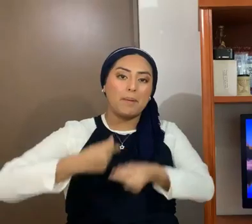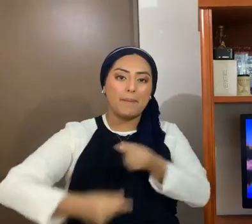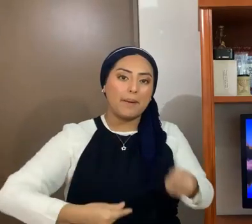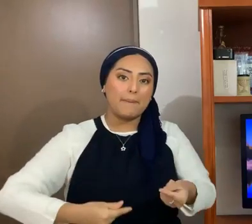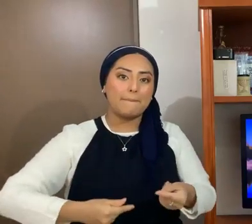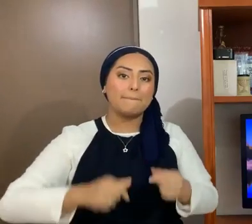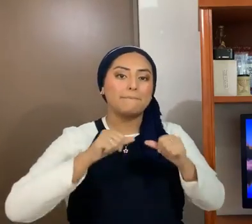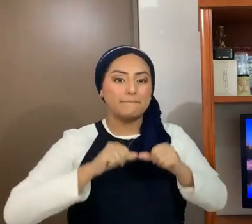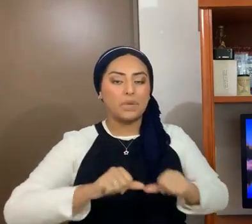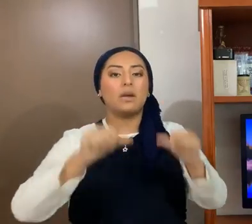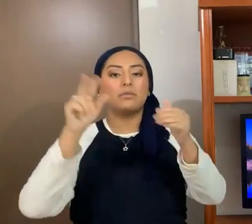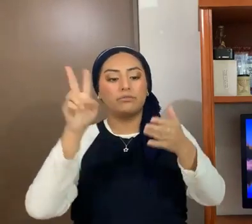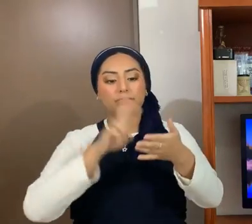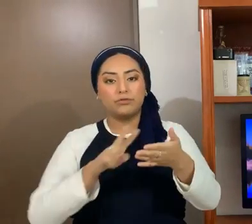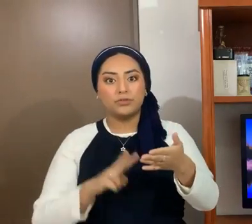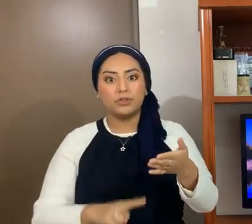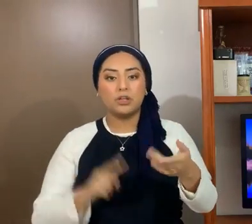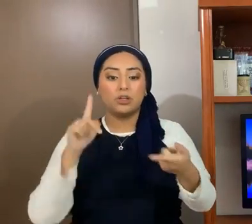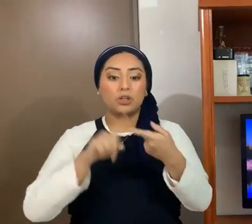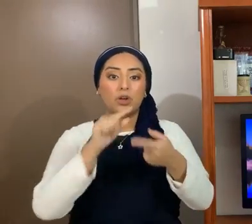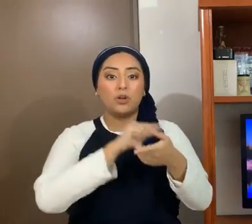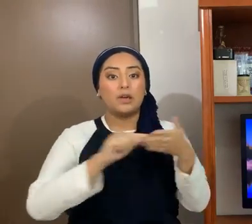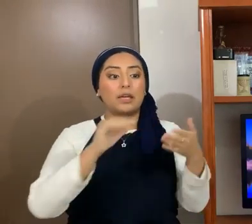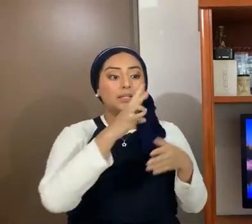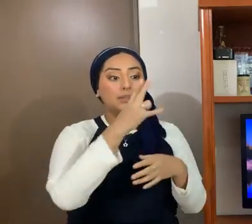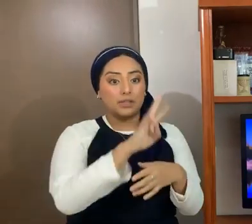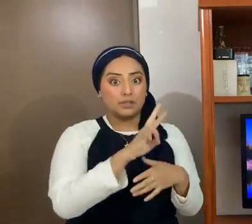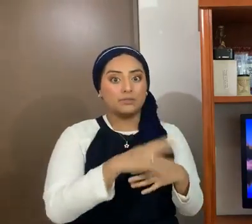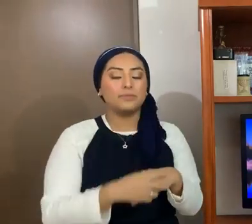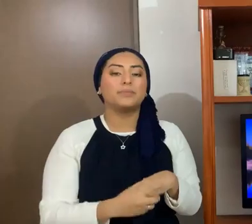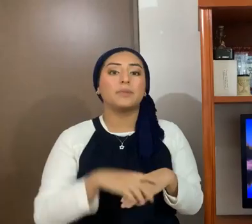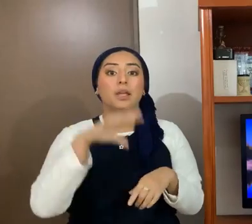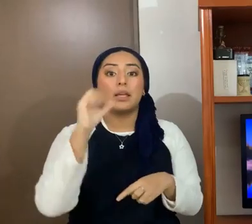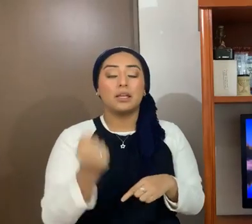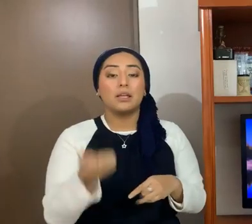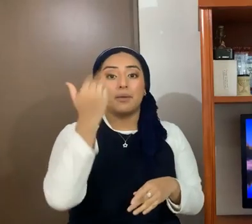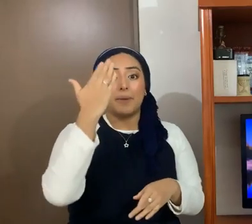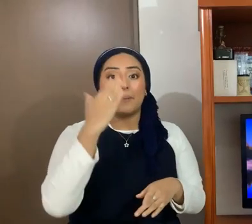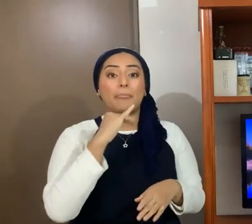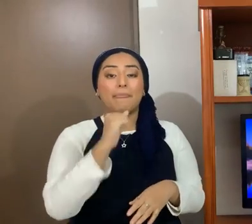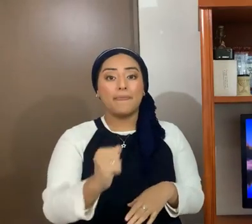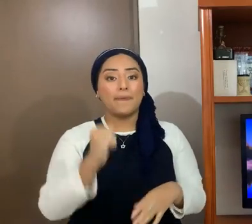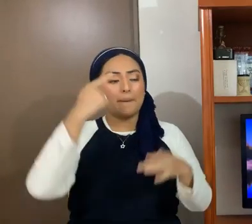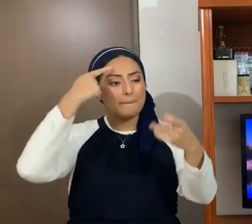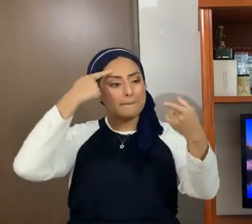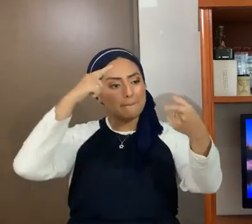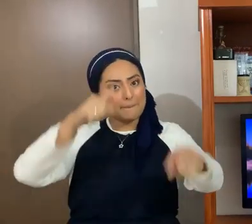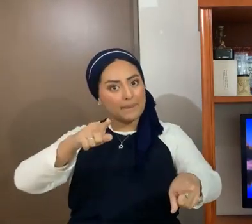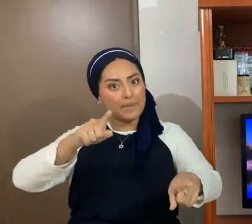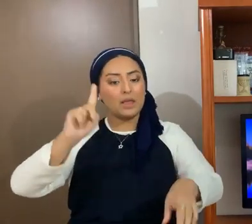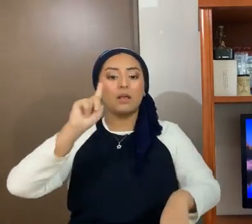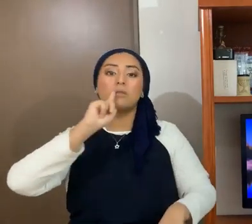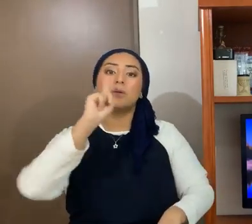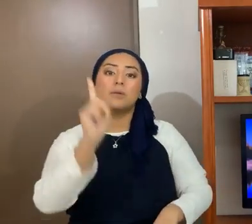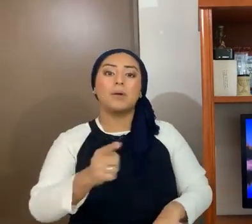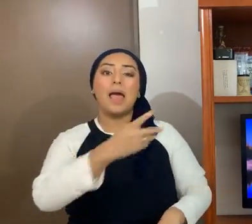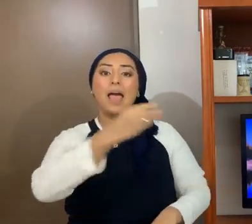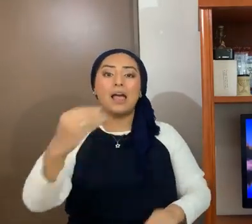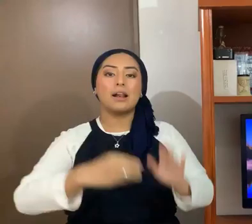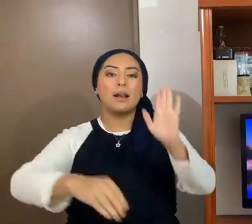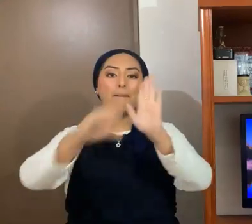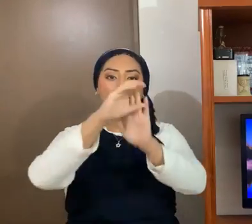Y ahí continuamos con la lectura, ¿verdad? Hasta el verso 17. El Shabbat es un pacto, señal